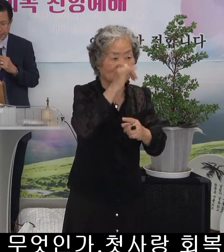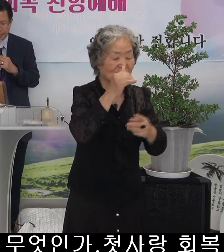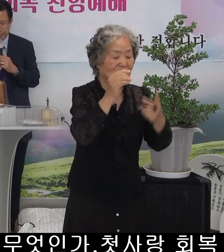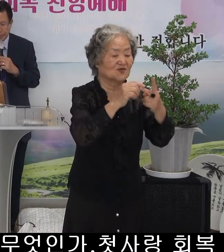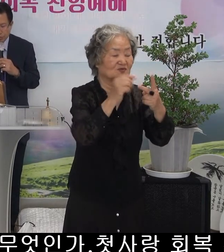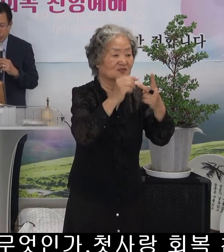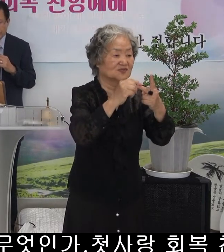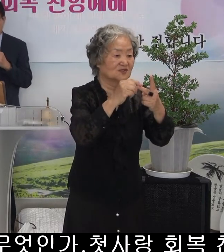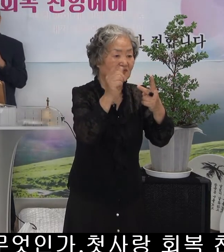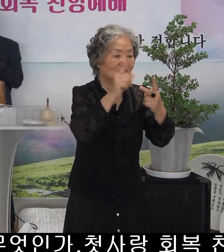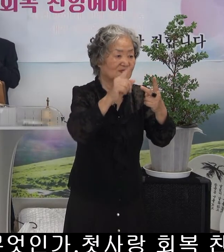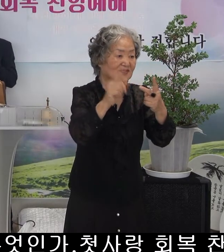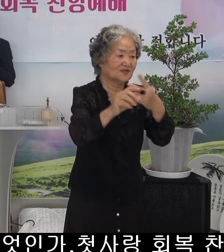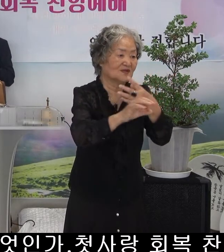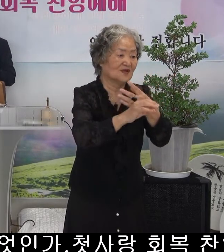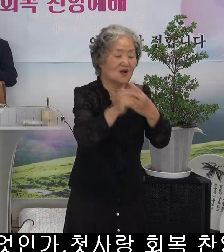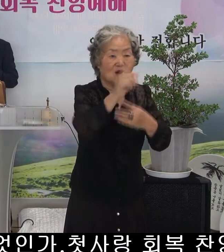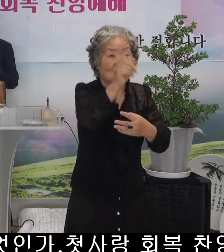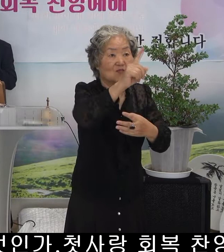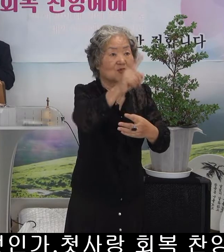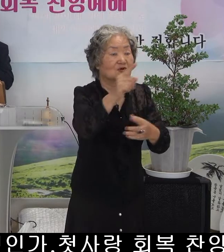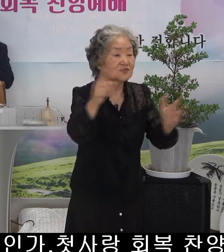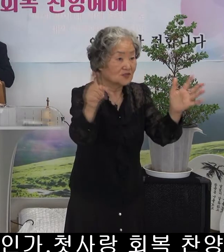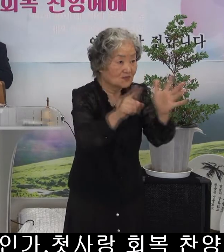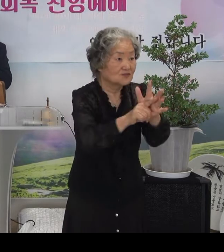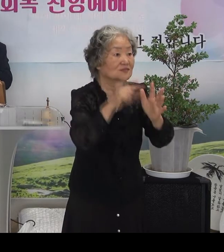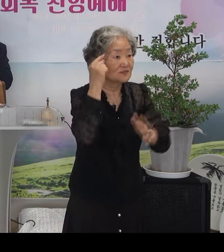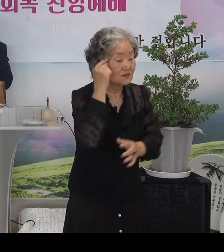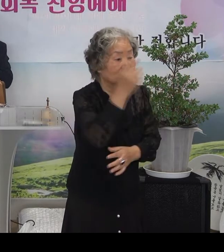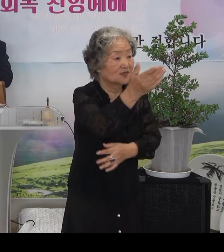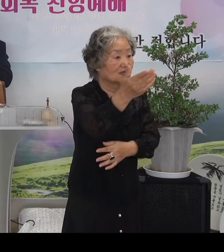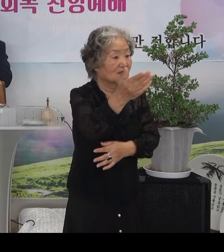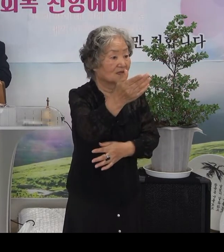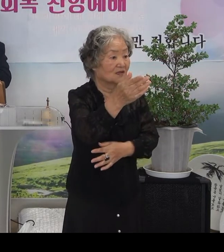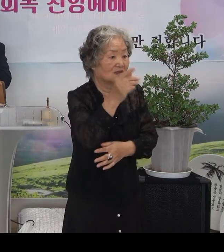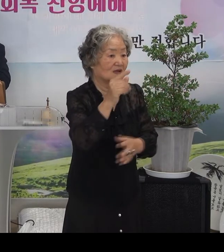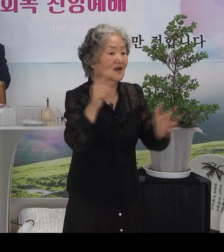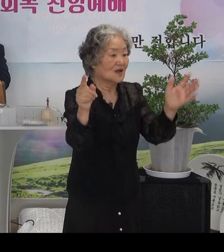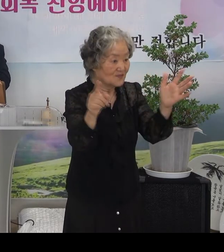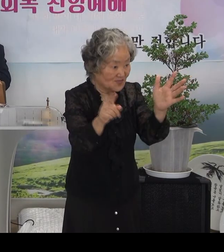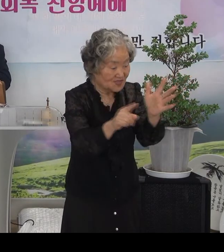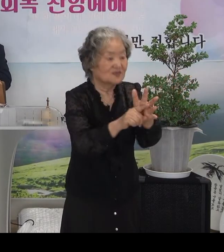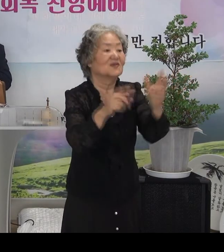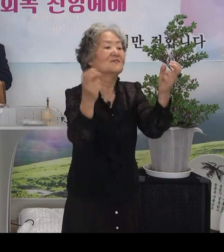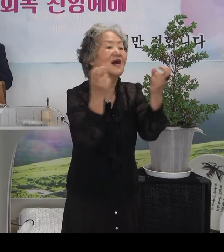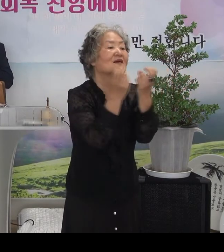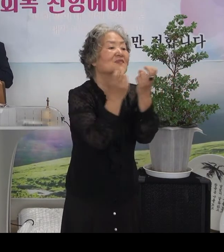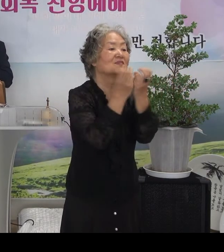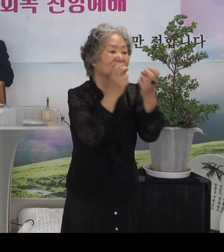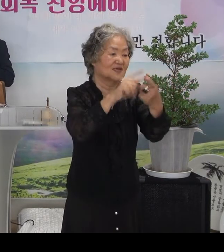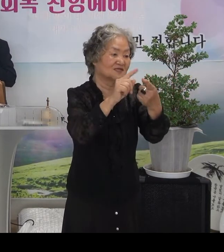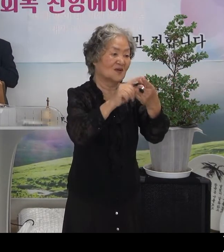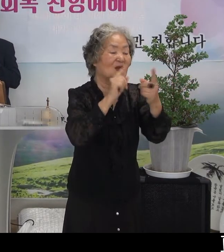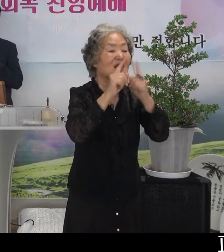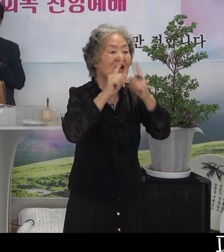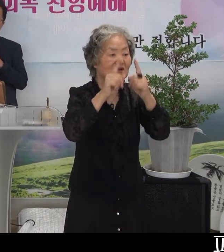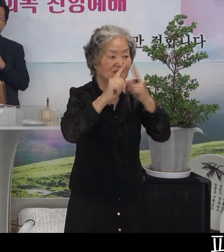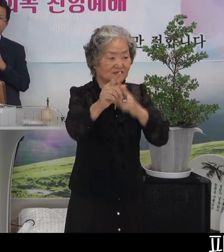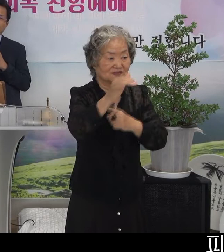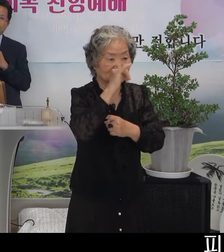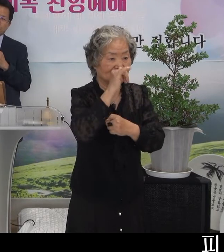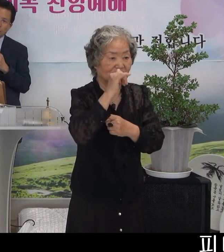무엇인가? 무엇을 믿는가? 믿음의 방법에 대해서 말씀을 본문을 하고 있습니다. 지금